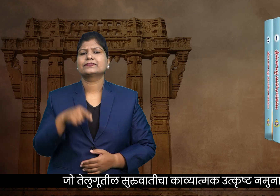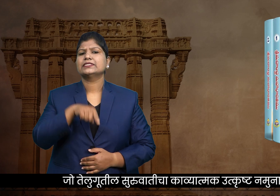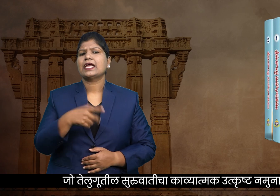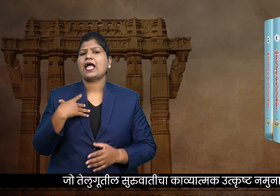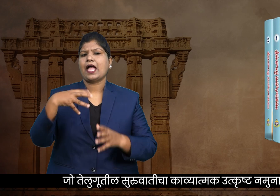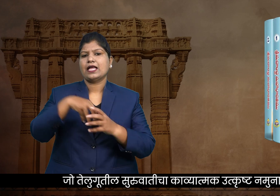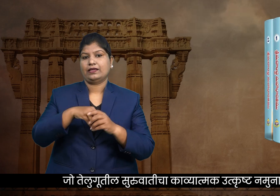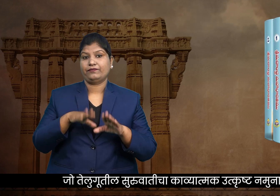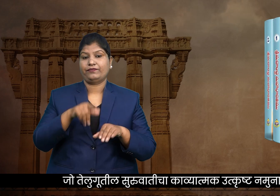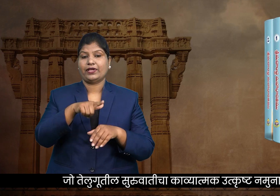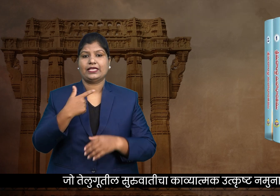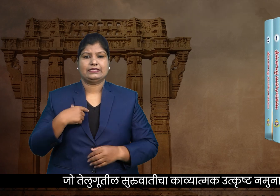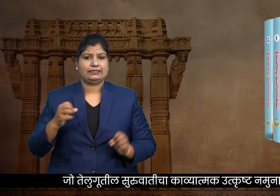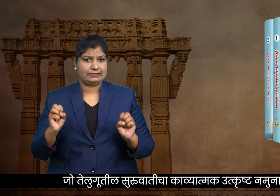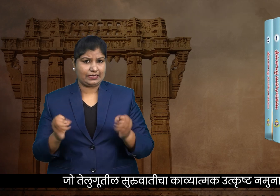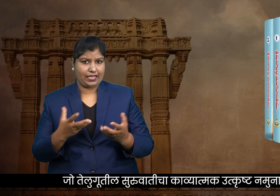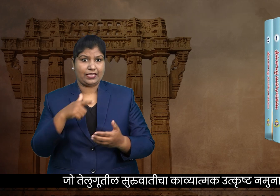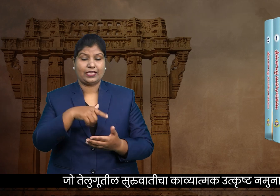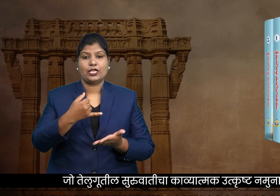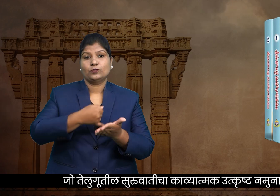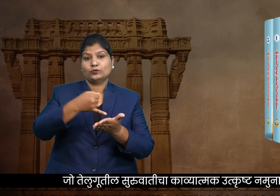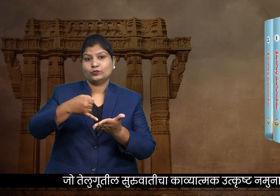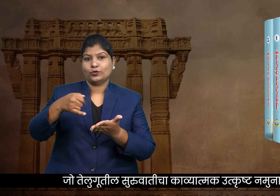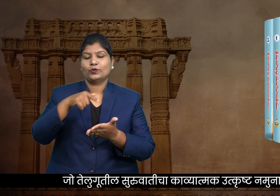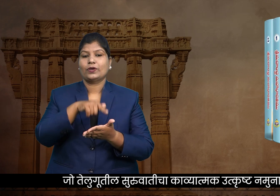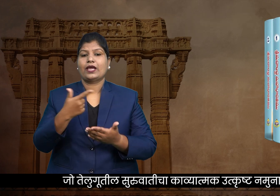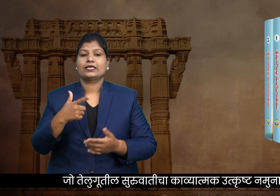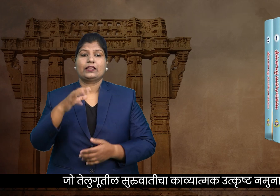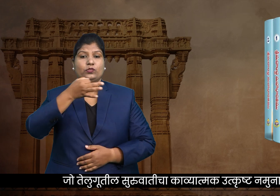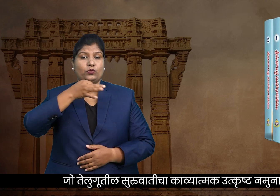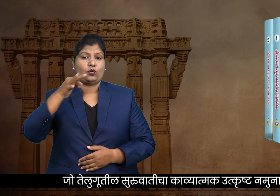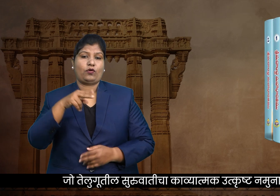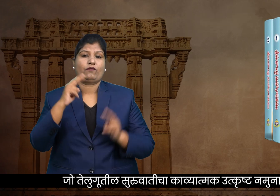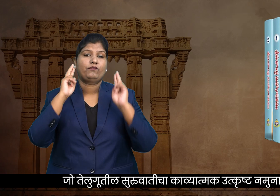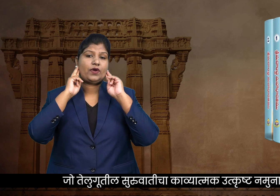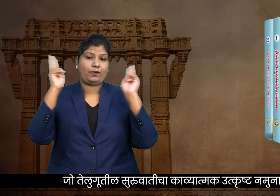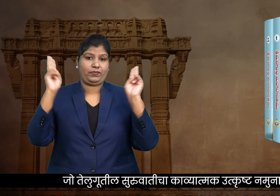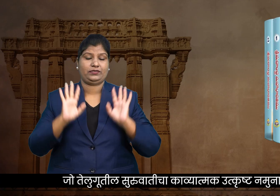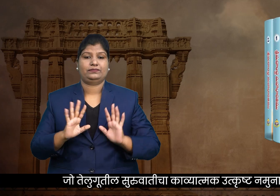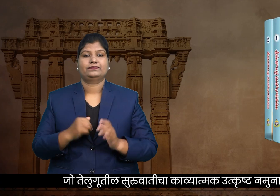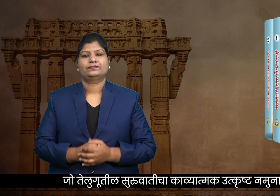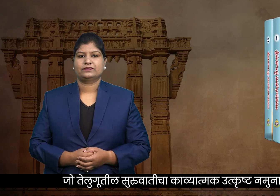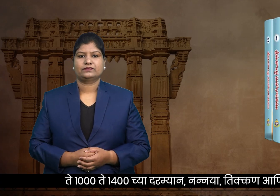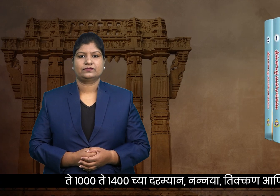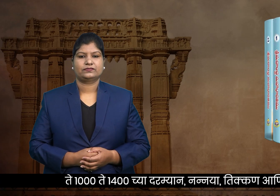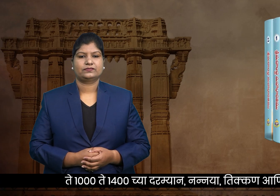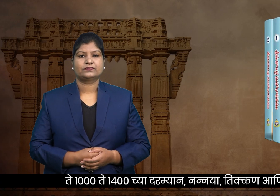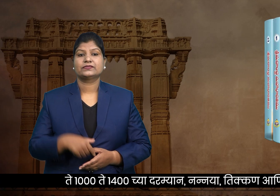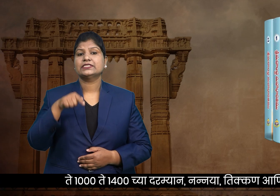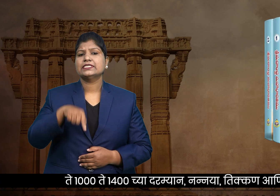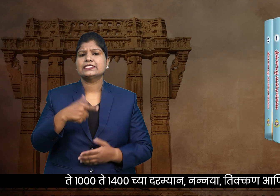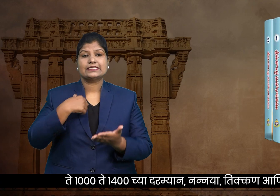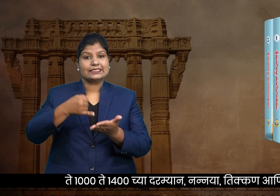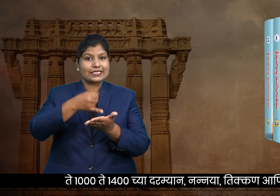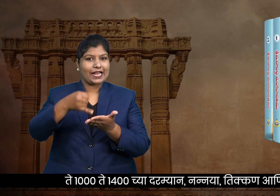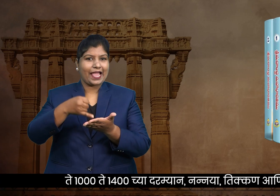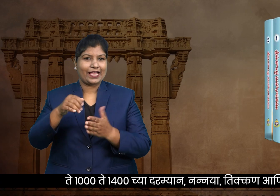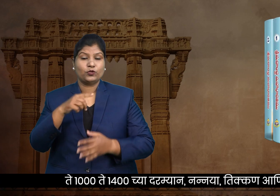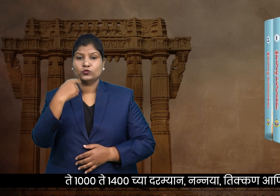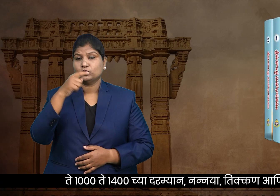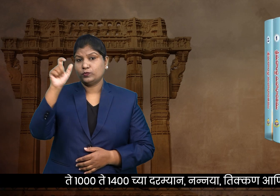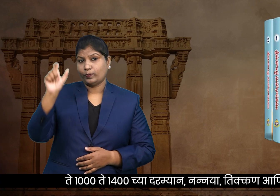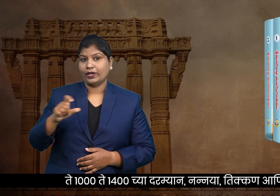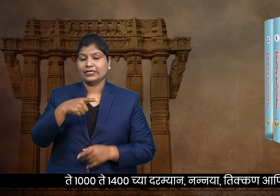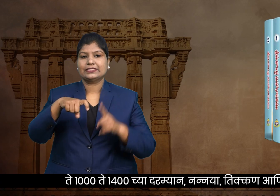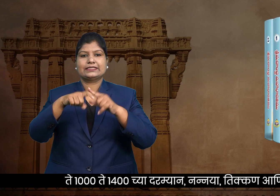जो तेलुगूतील सुरुवातीच काव्यात्मक उत्कृष्ट नमुना मानला जाते. 1000